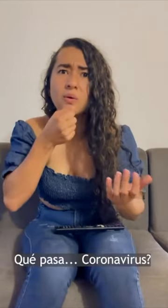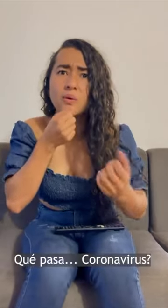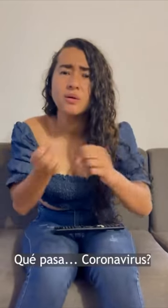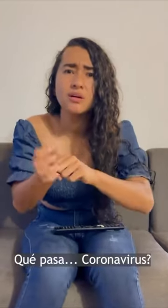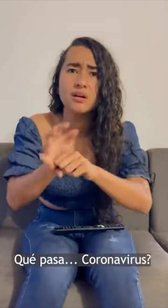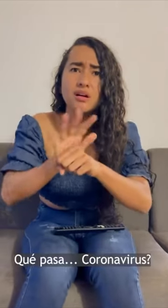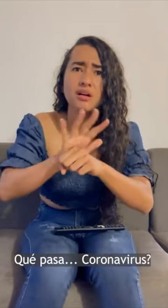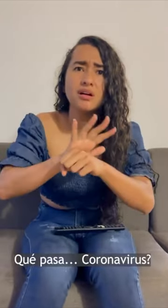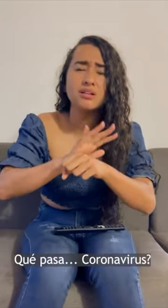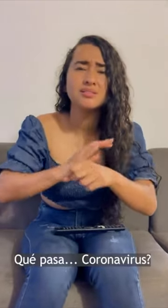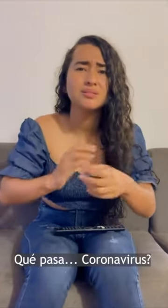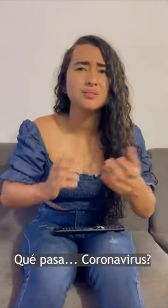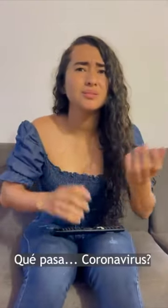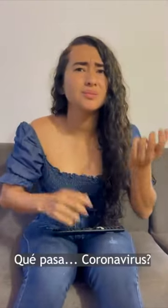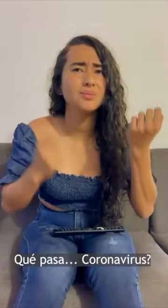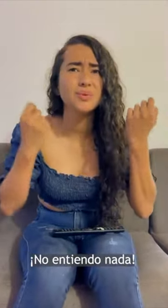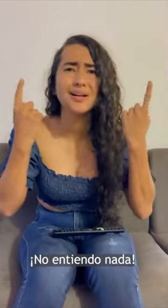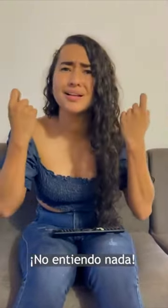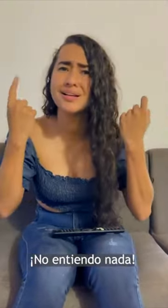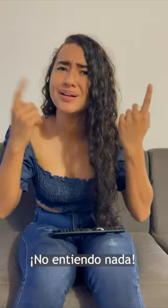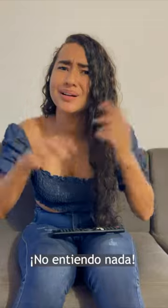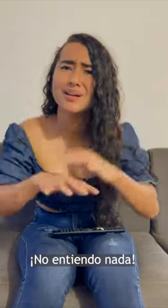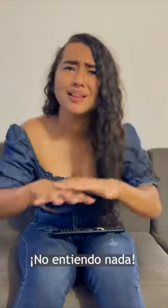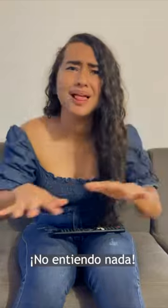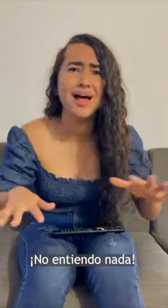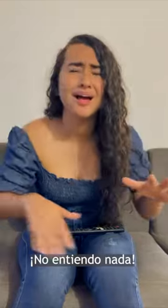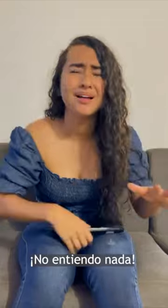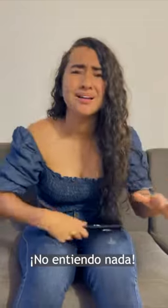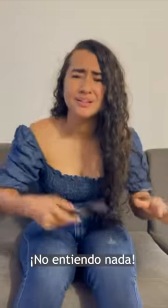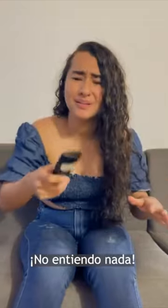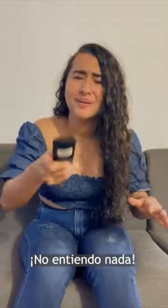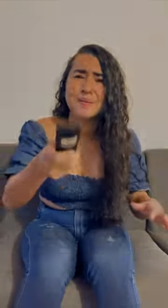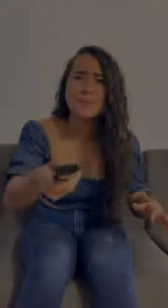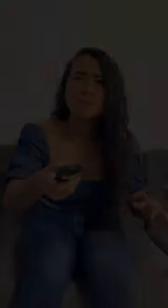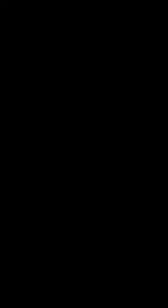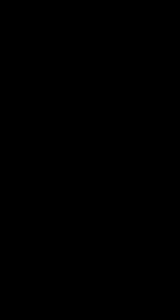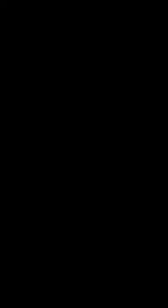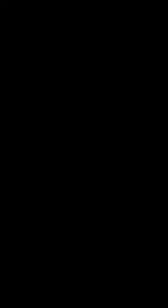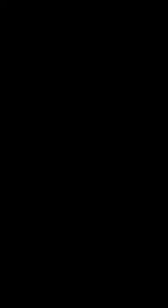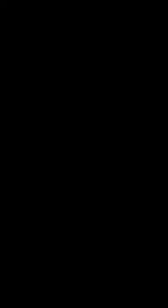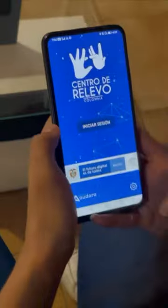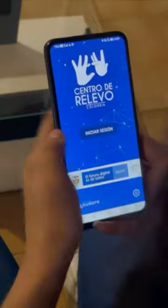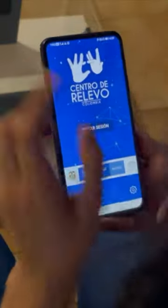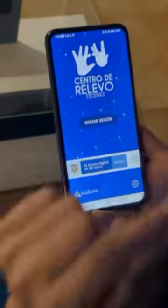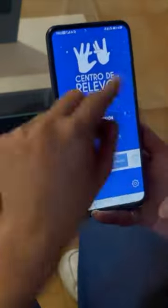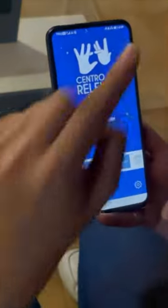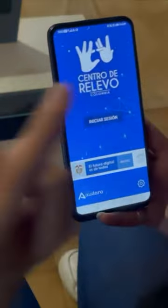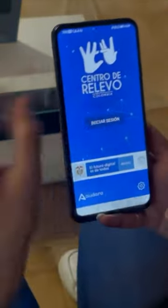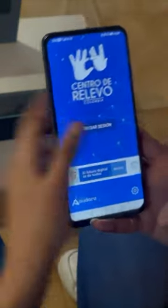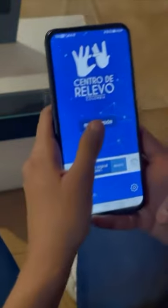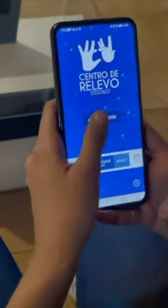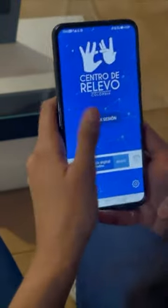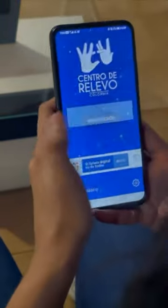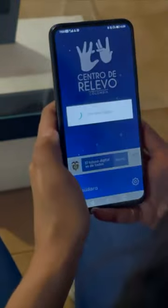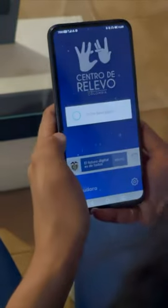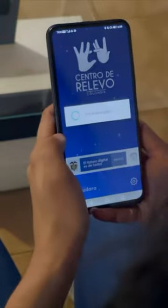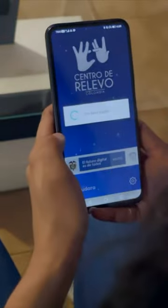antes. Pero nuestra lengua, de piel y de señas, quedó olvidada. Pero ahí, desde el